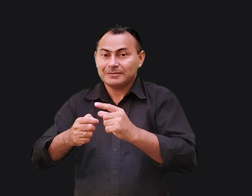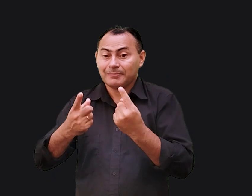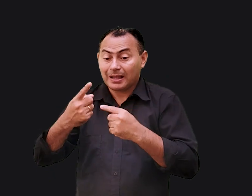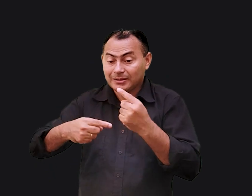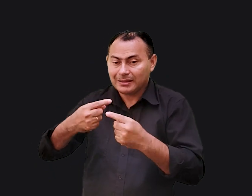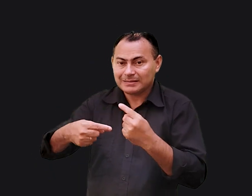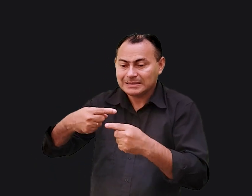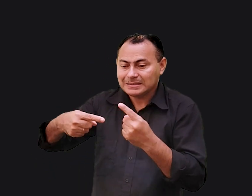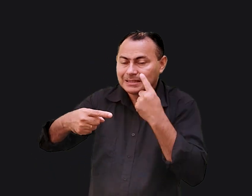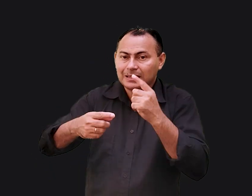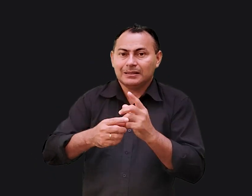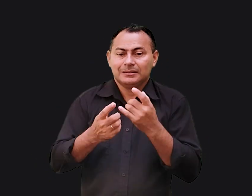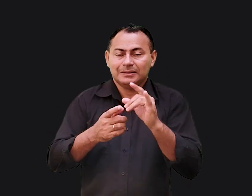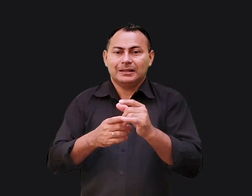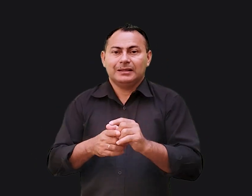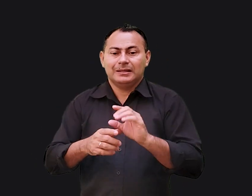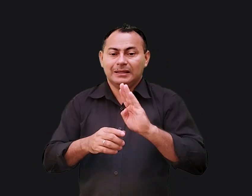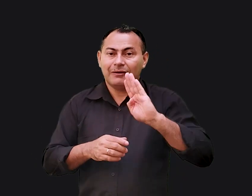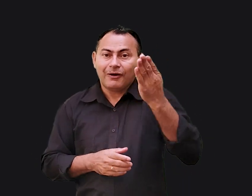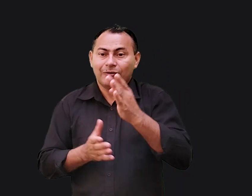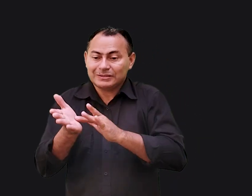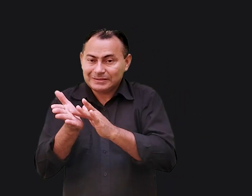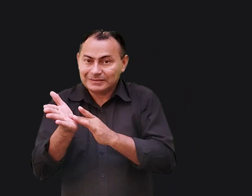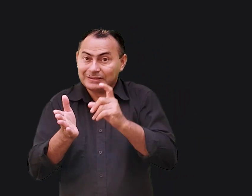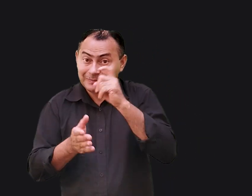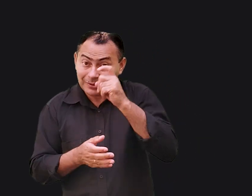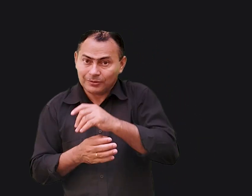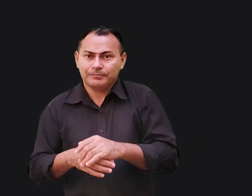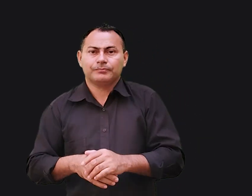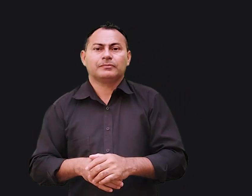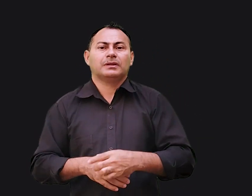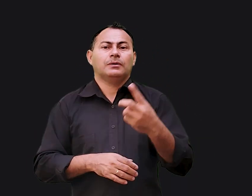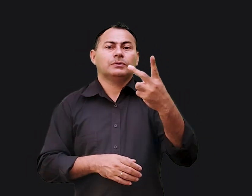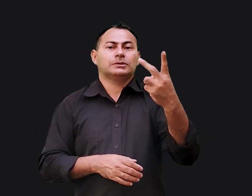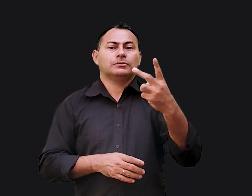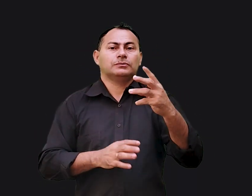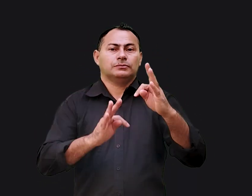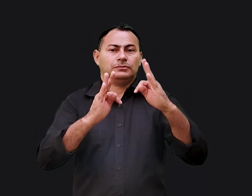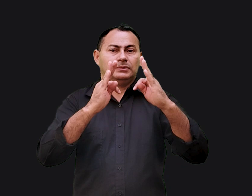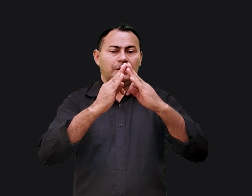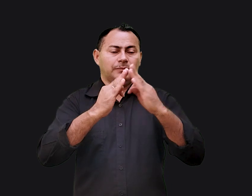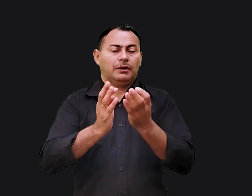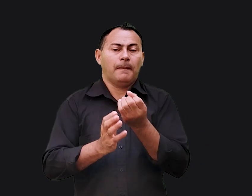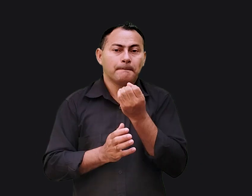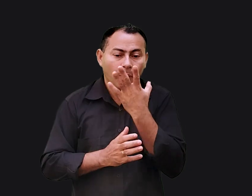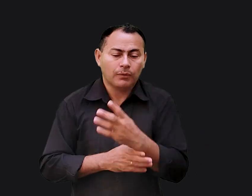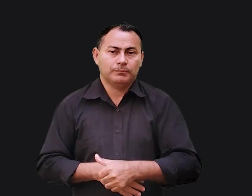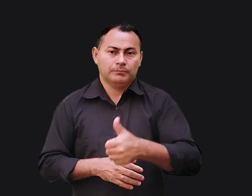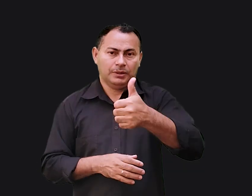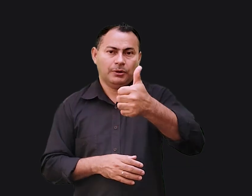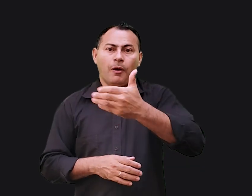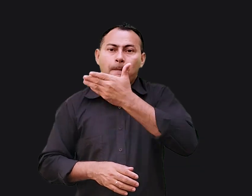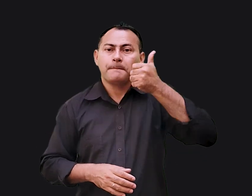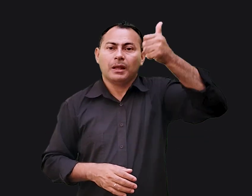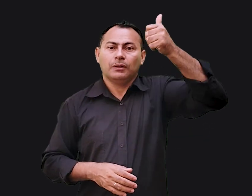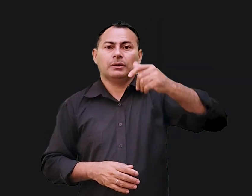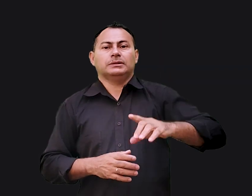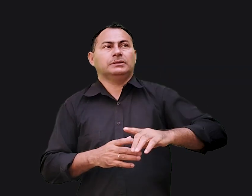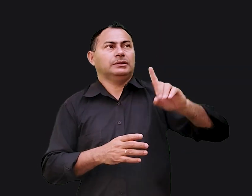ciladas para nós e ele é astuto e enganador. O segundo templo era bom. O primeiro foi o melhor de